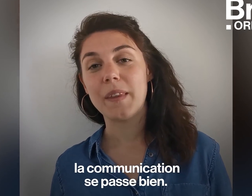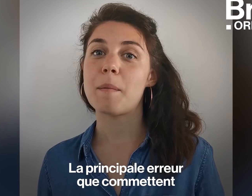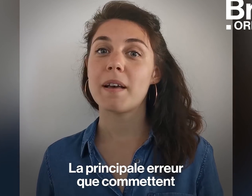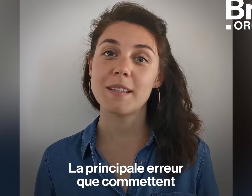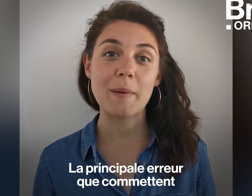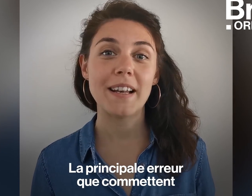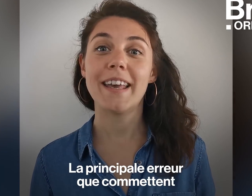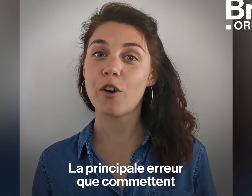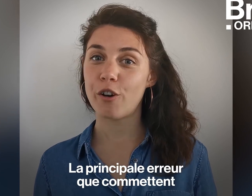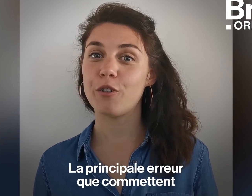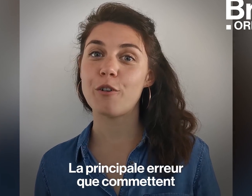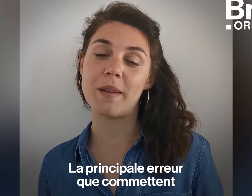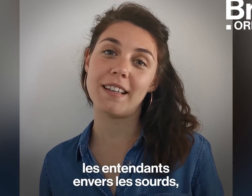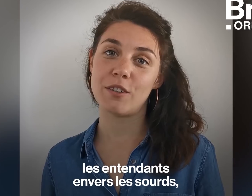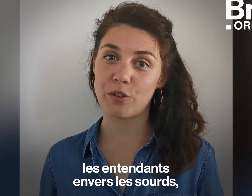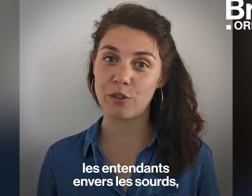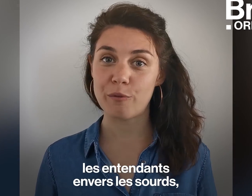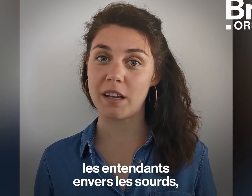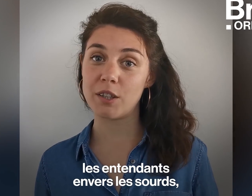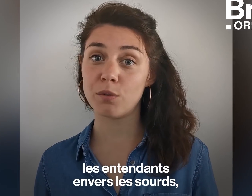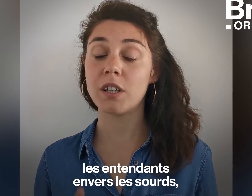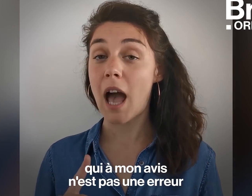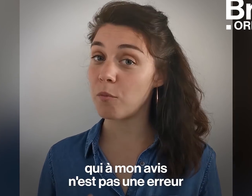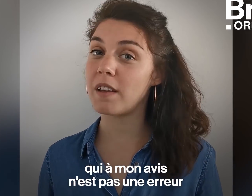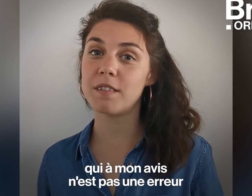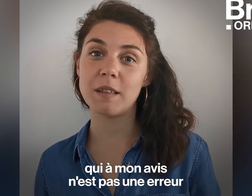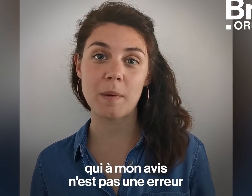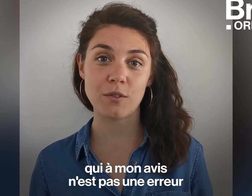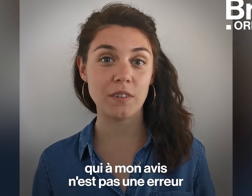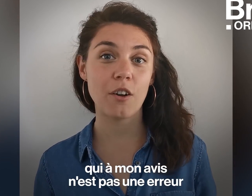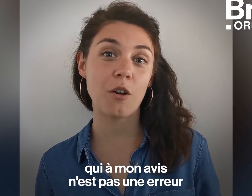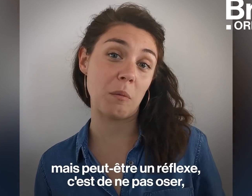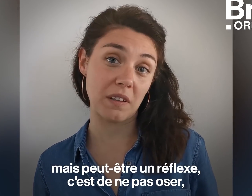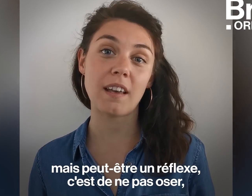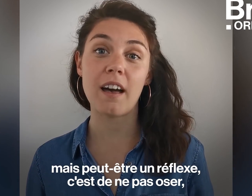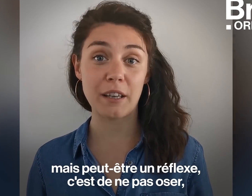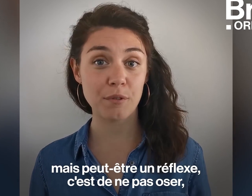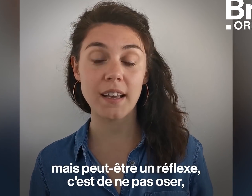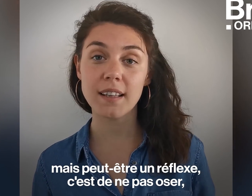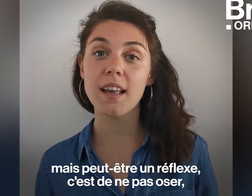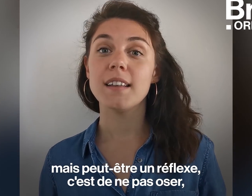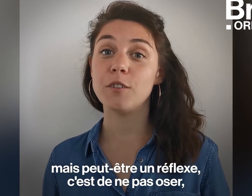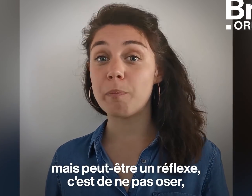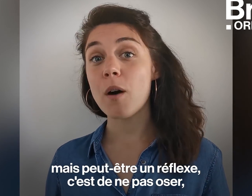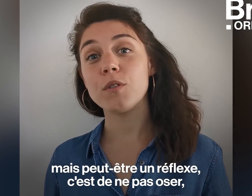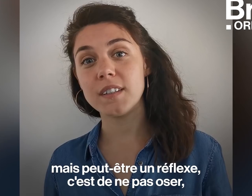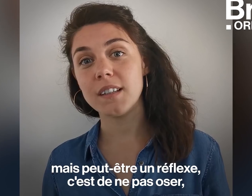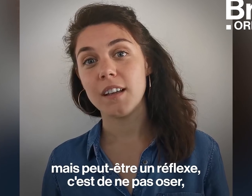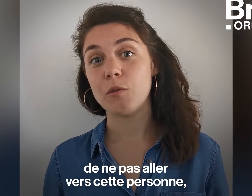La principale erreur que commettent les entendants vers les sourds, qui à mon avis n'est pas une erreur mais peut-être un réflexe, c'est de ne pas oser, de ne